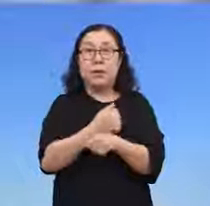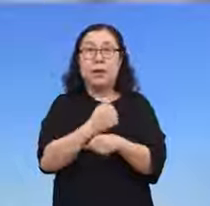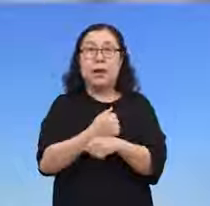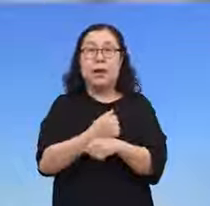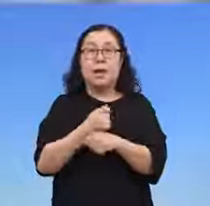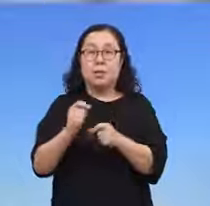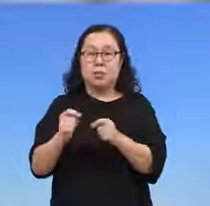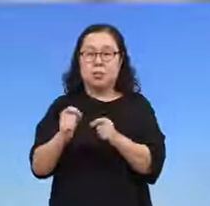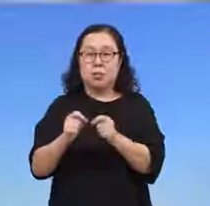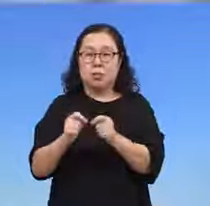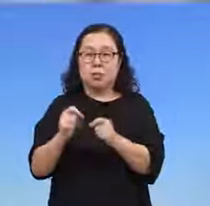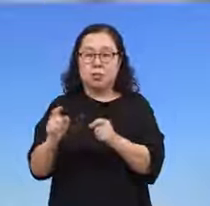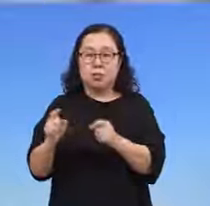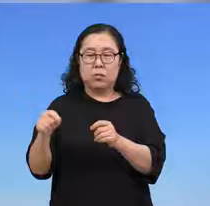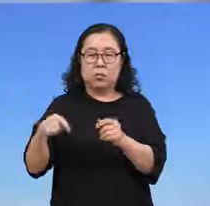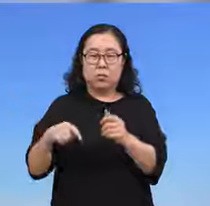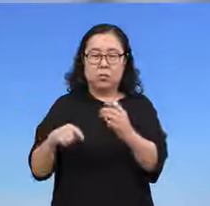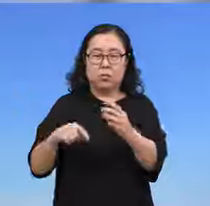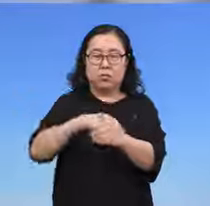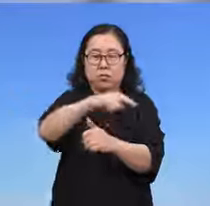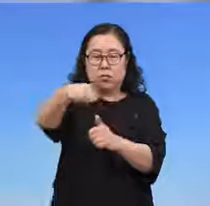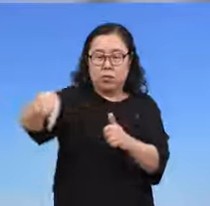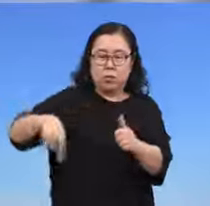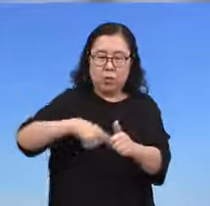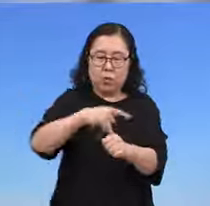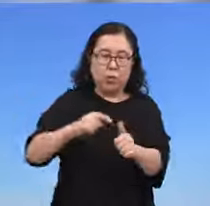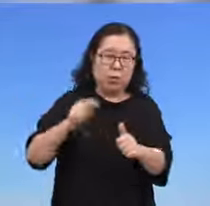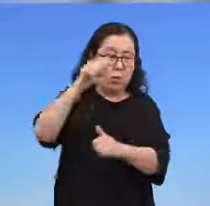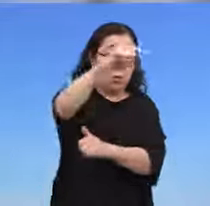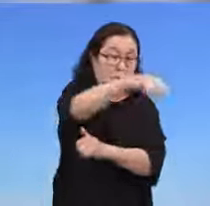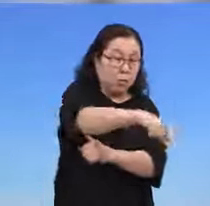중요합니다. 조금만 벗어나면 통화가 안 돼요.